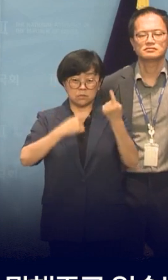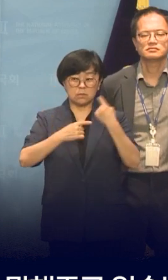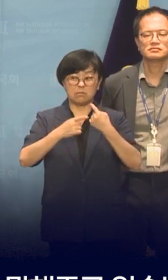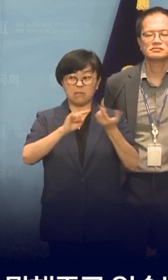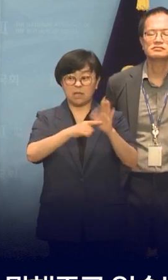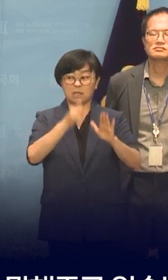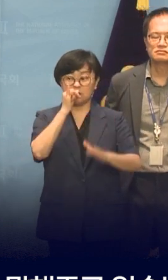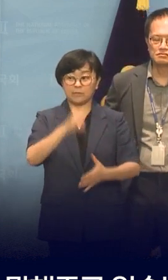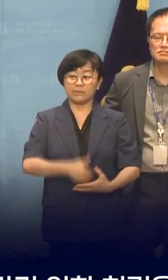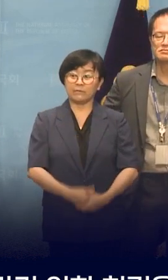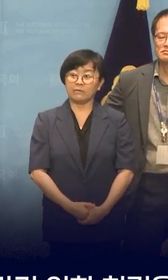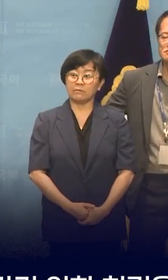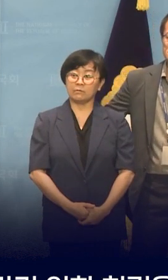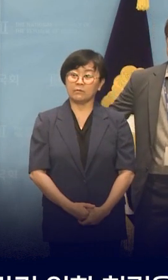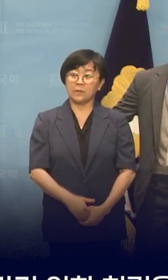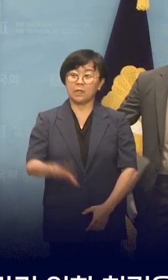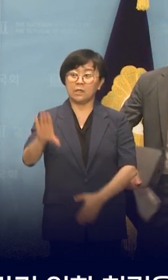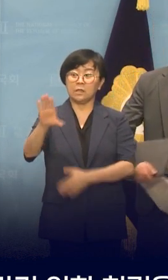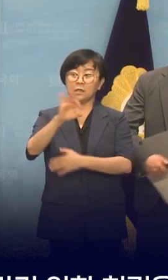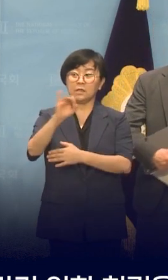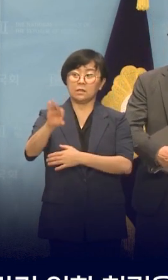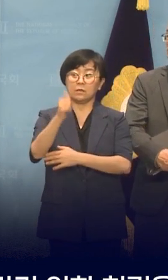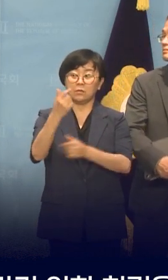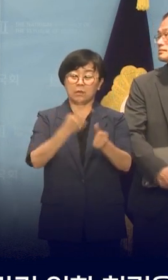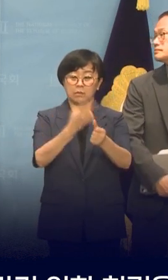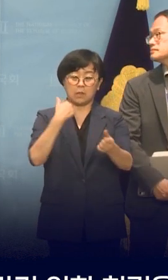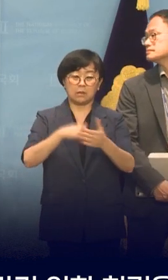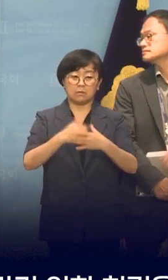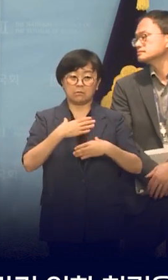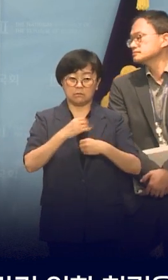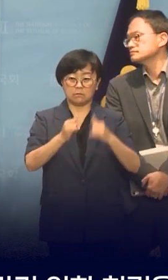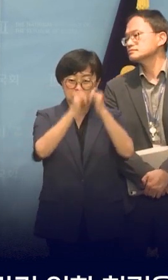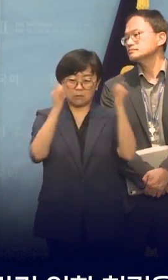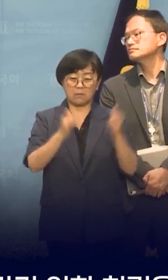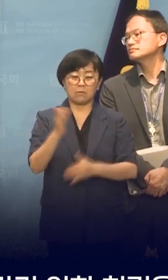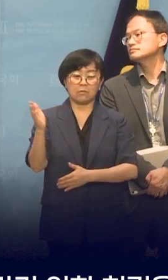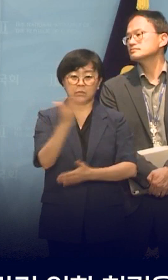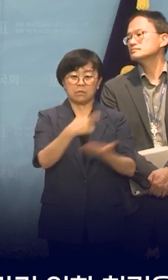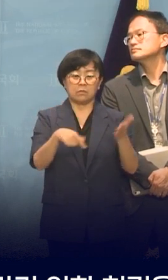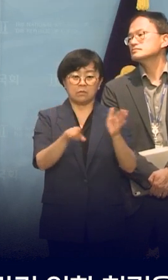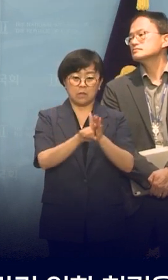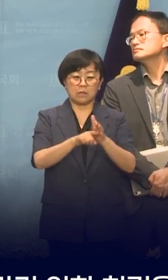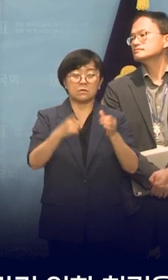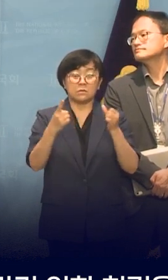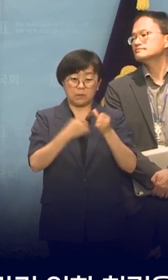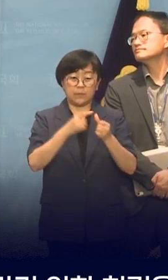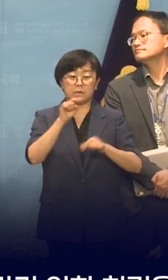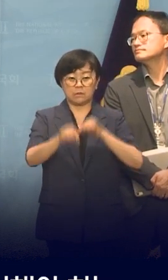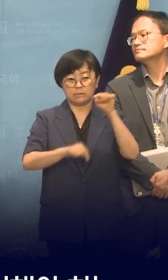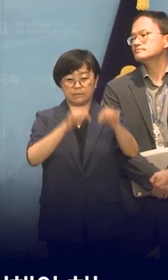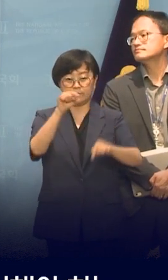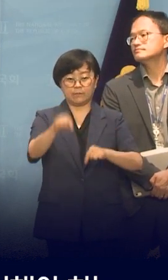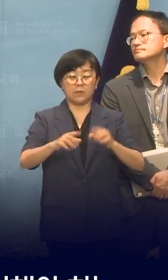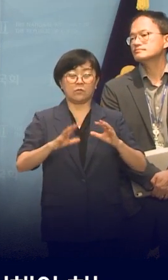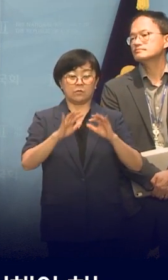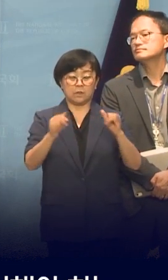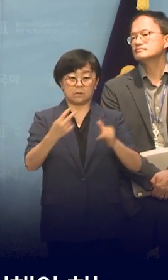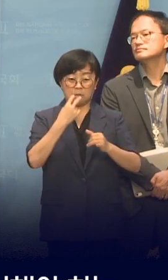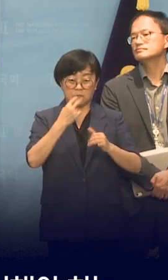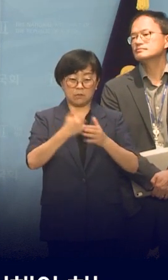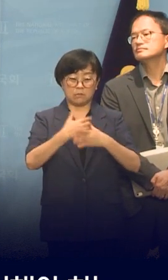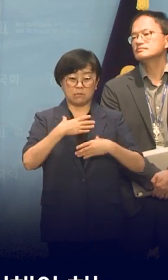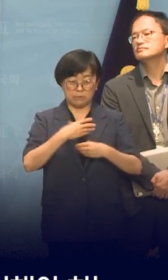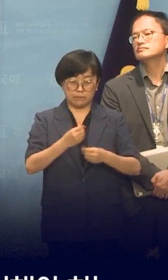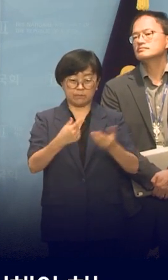있습니다 이상민 장관의 탄핵은 안전사회로 나아가기 위한 첫 걸음이자 국민의